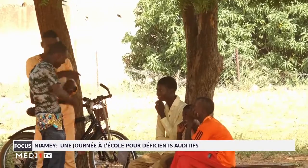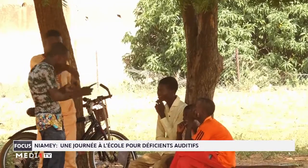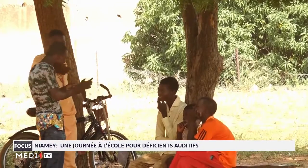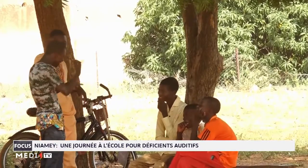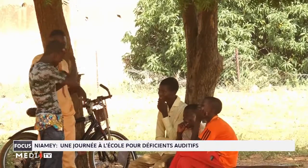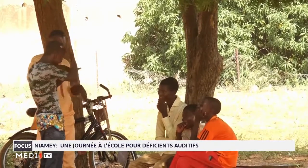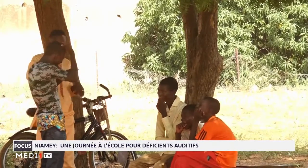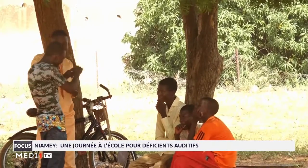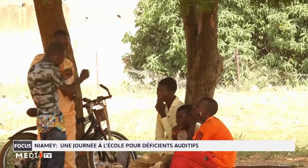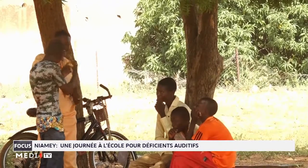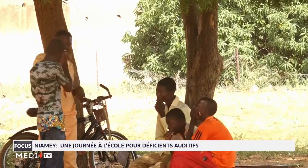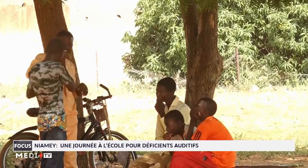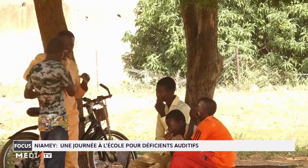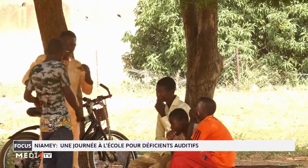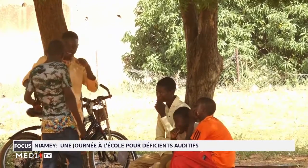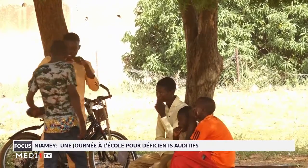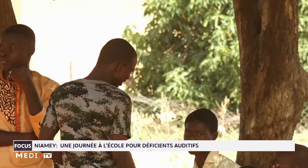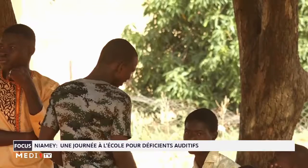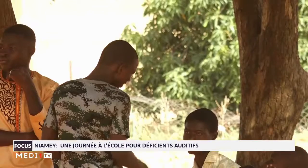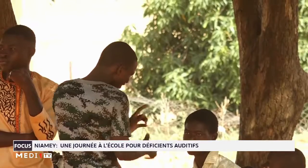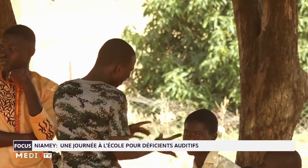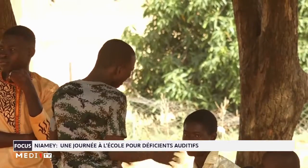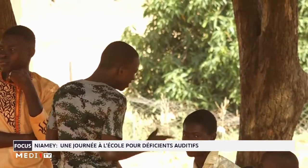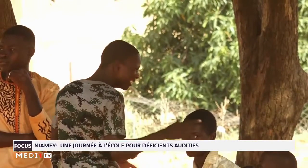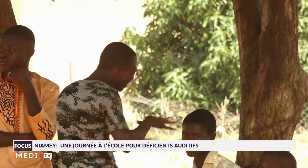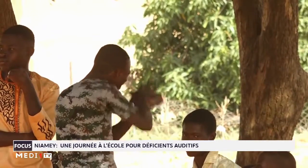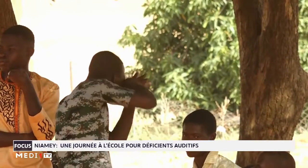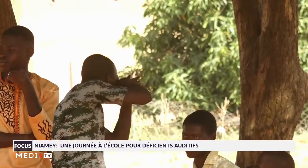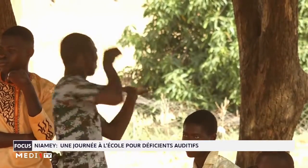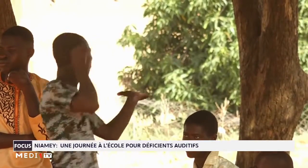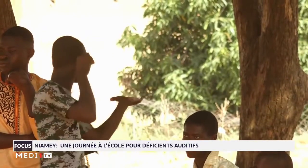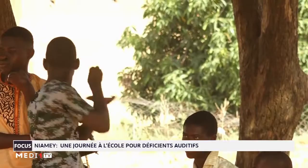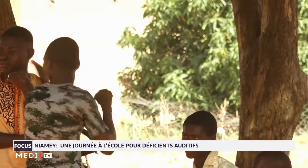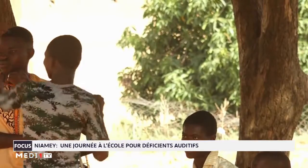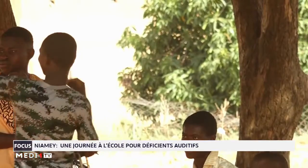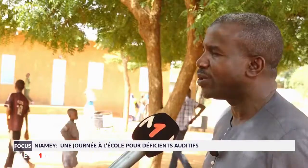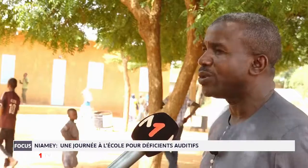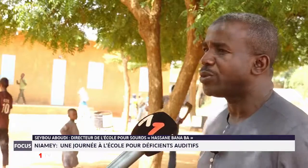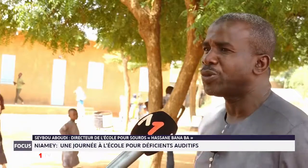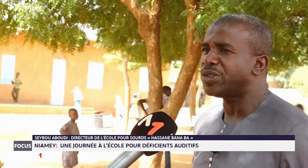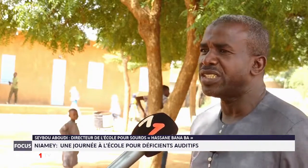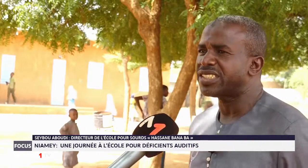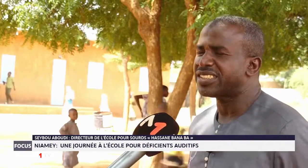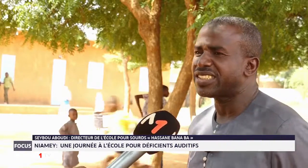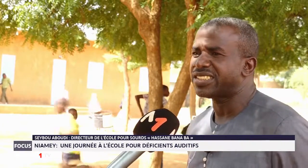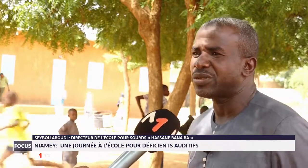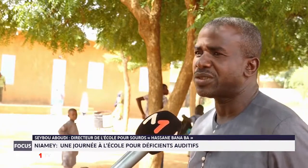autres écoles parce que ces écoles ne sont pas préparées pour les accueillir. Et nous avons, pour donner cette chance aux